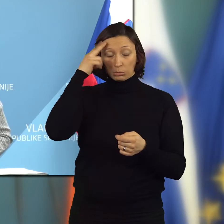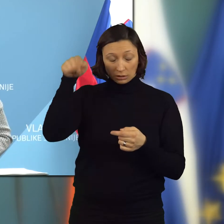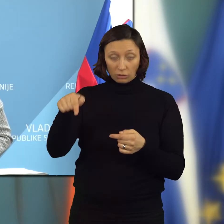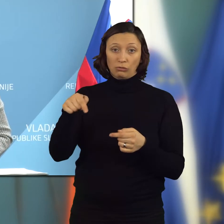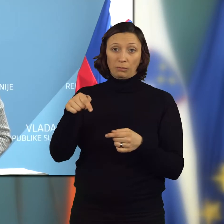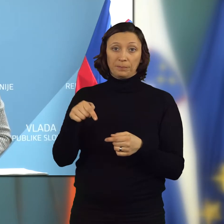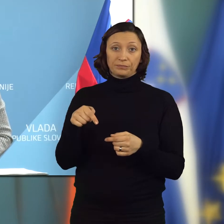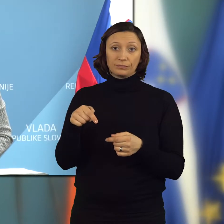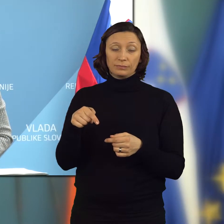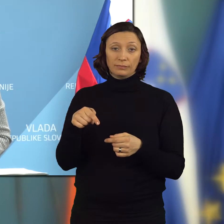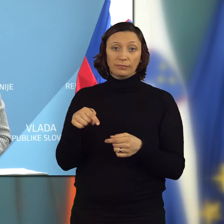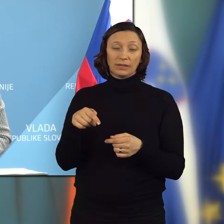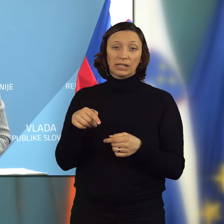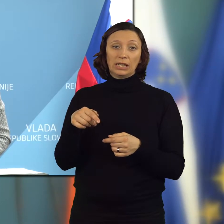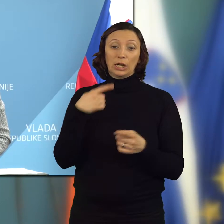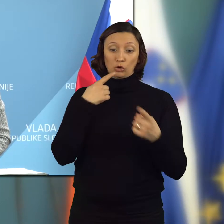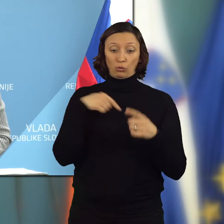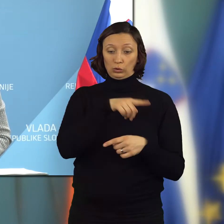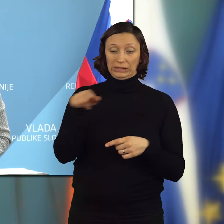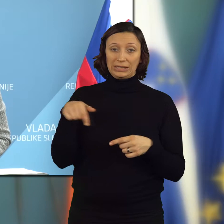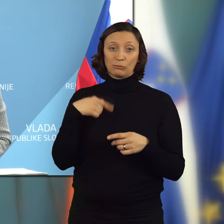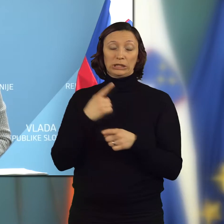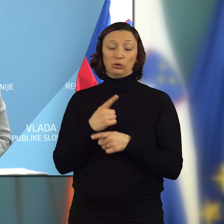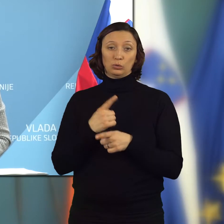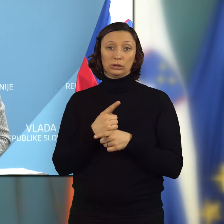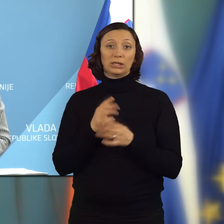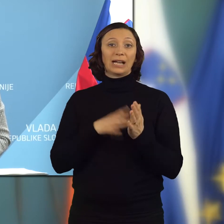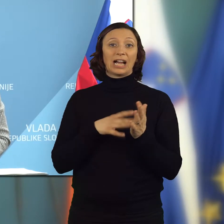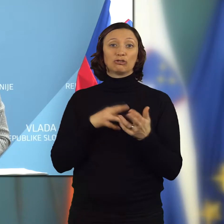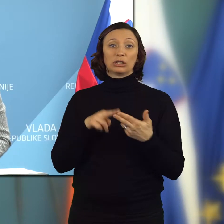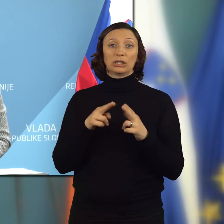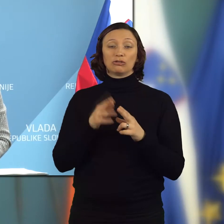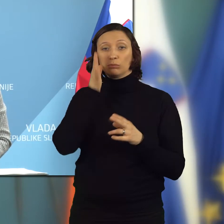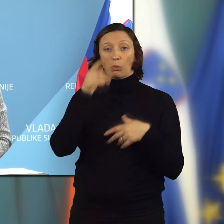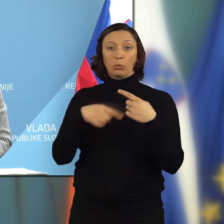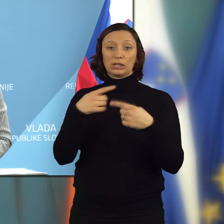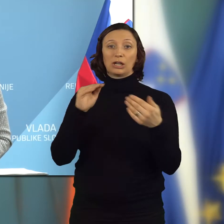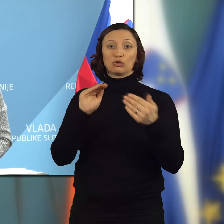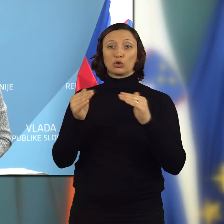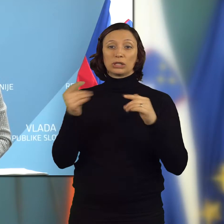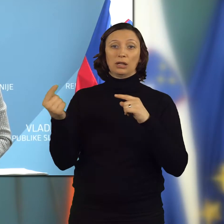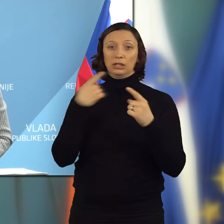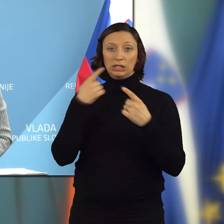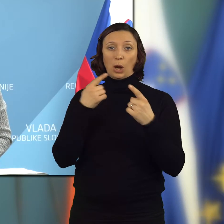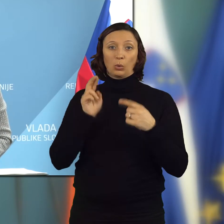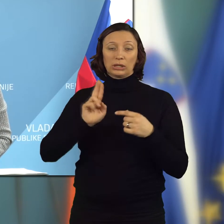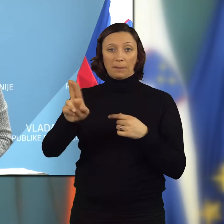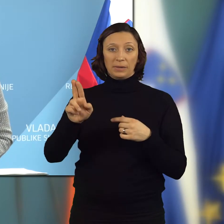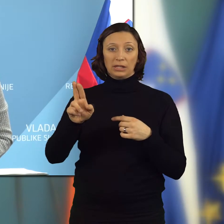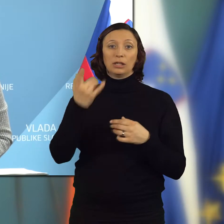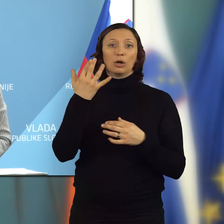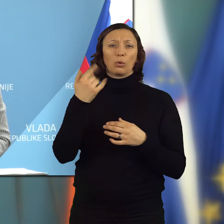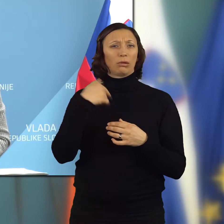so seznanjeni z tem. In dogovorili smo se tudi, na kakšen način bo potekal socialni dialog